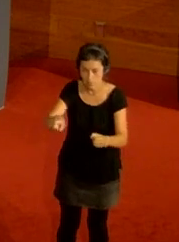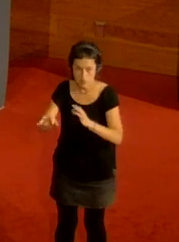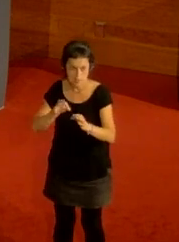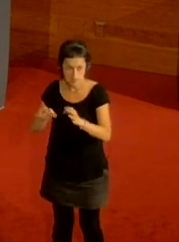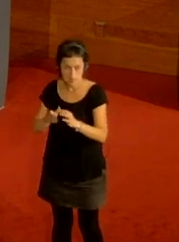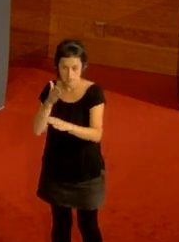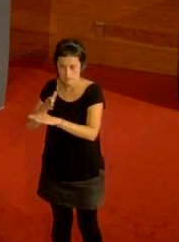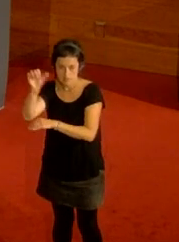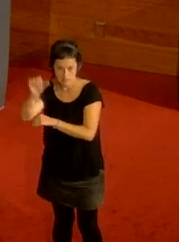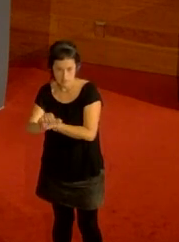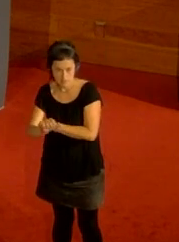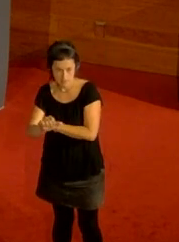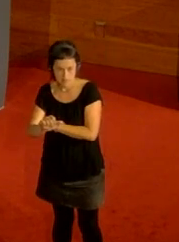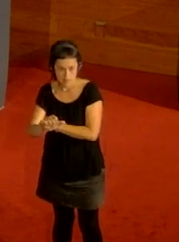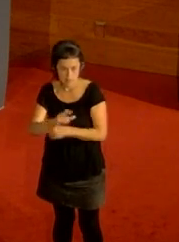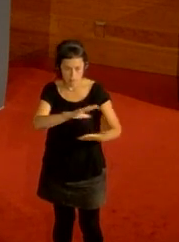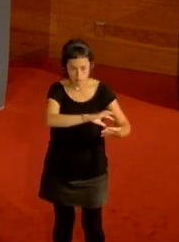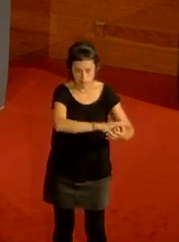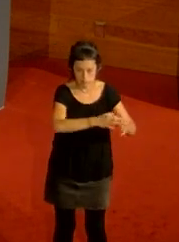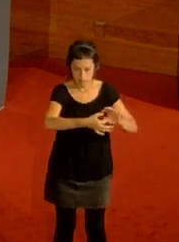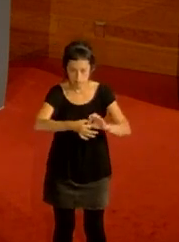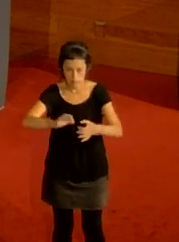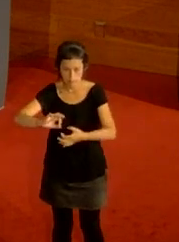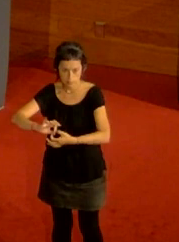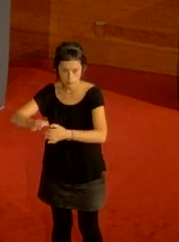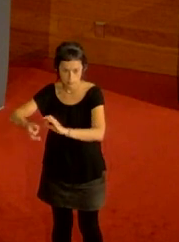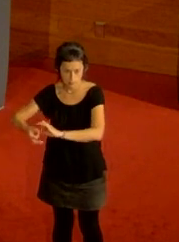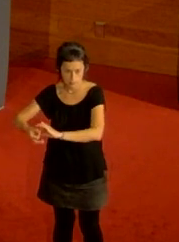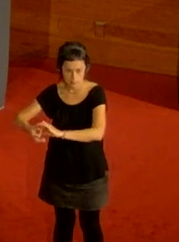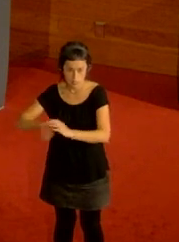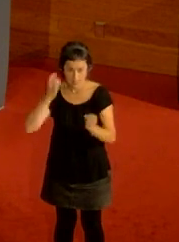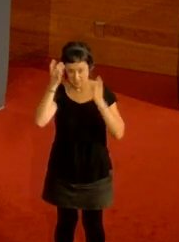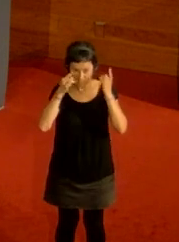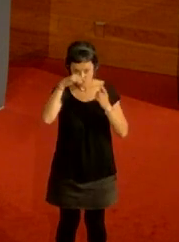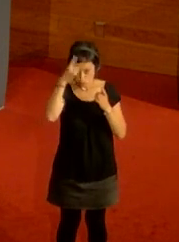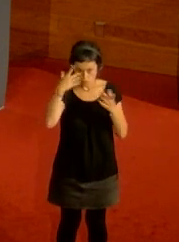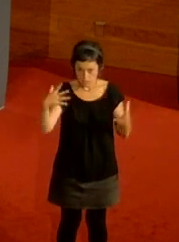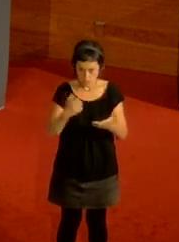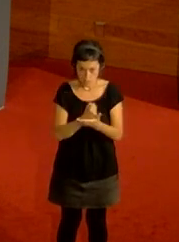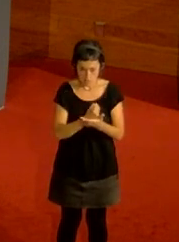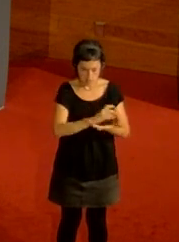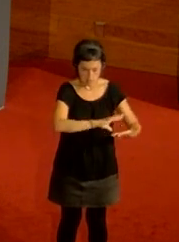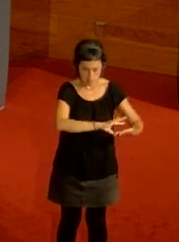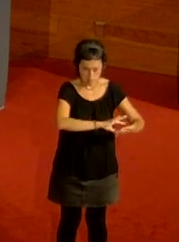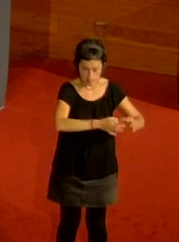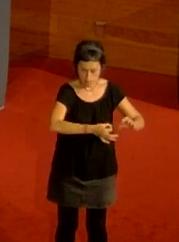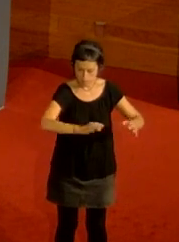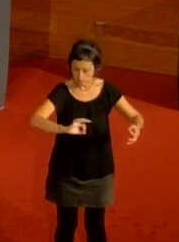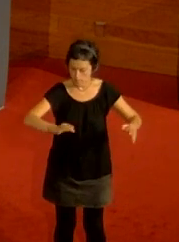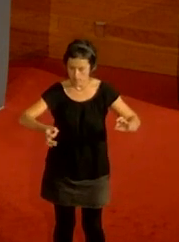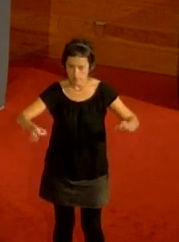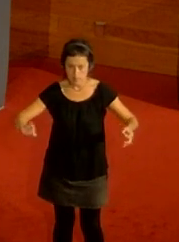y Y de esa eh concatenación de actividades culturales ella no solamente